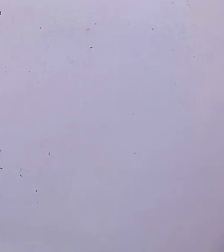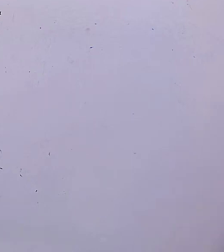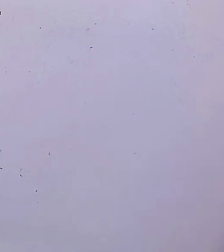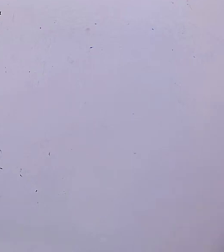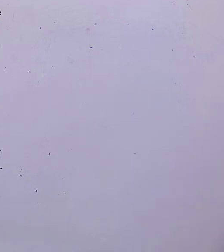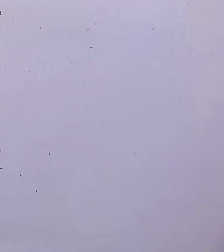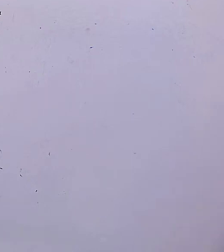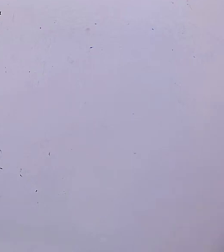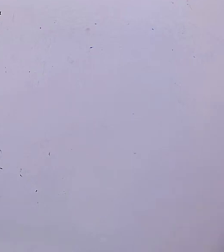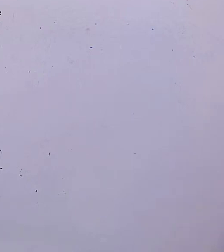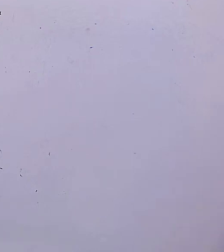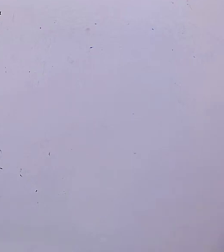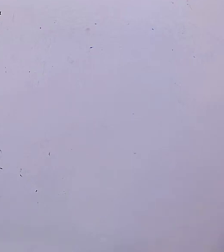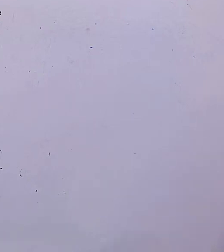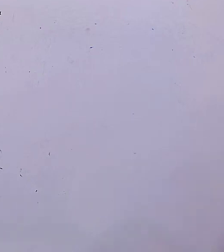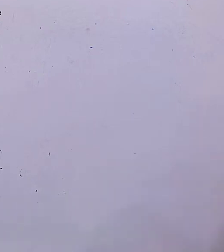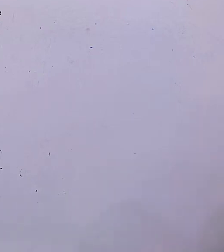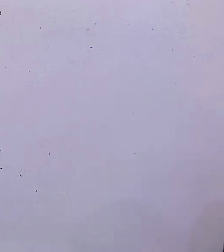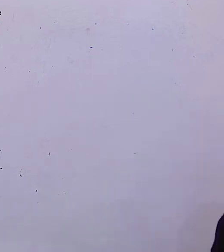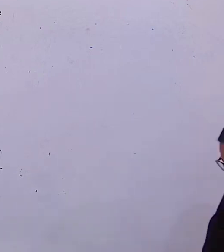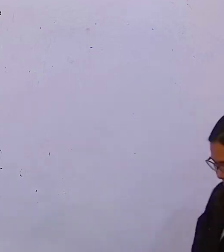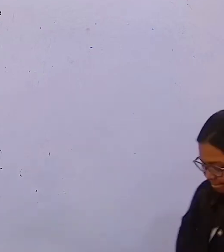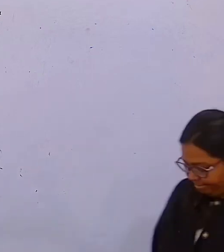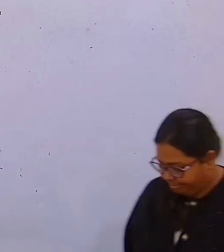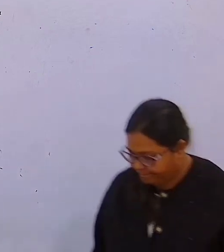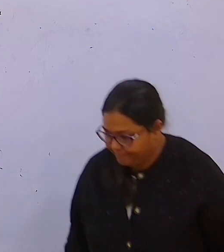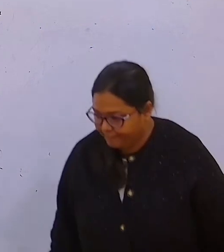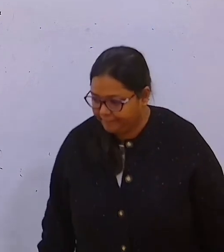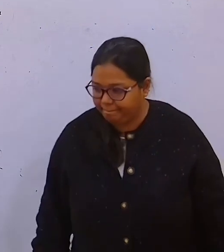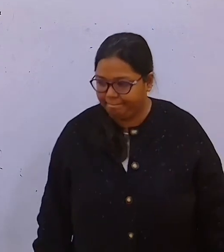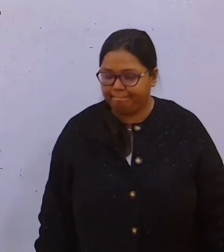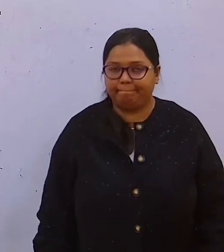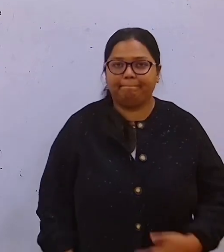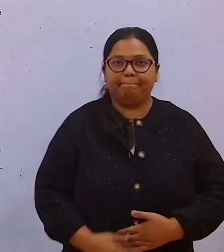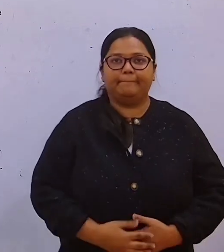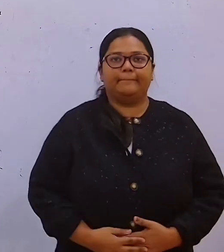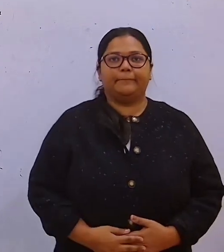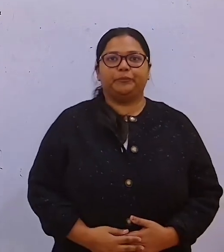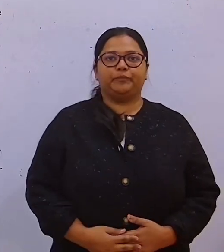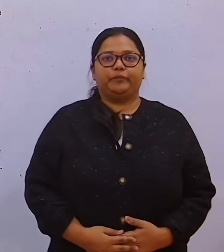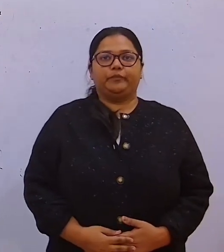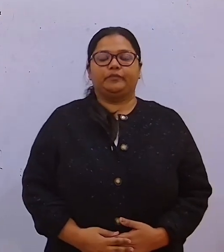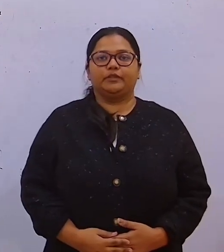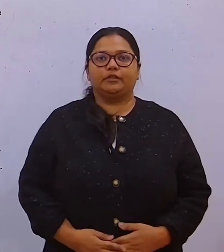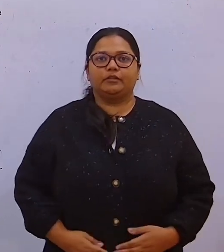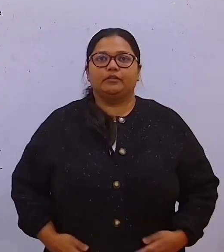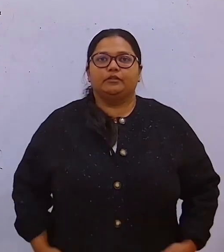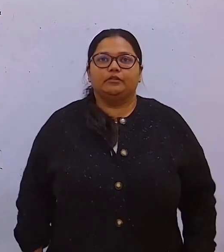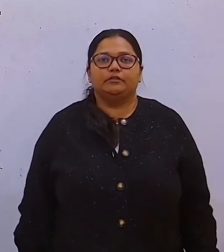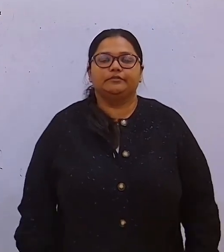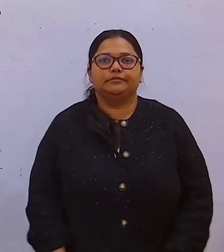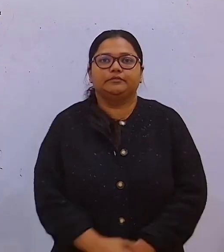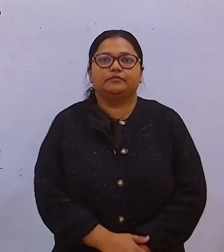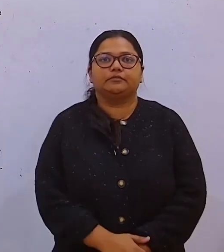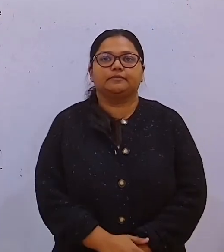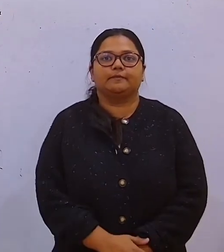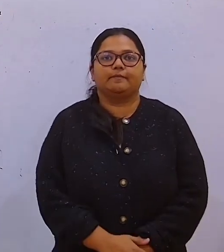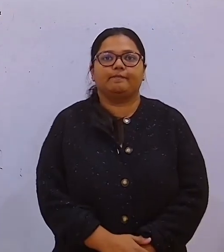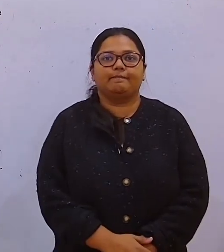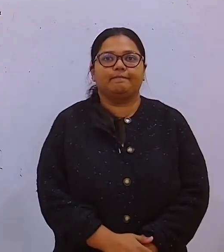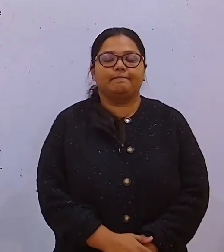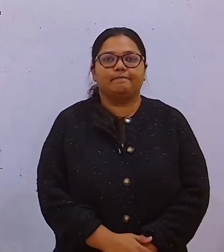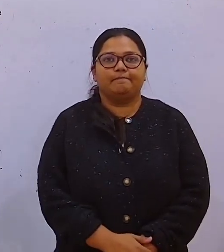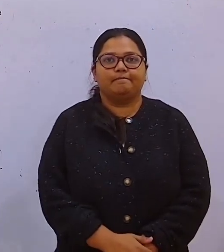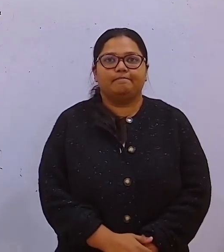हाँ हाँ ठीक है चलो चलो चलो चलो, बैक टू स्टडी। हाँ तो मैं क्या बोल रही थी,